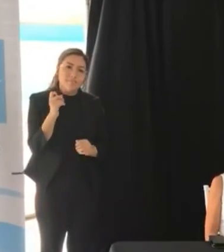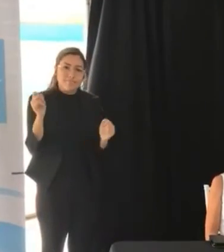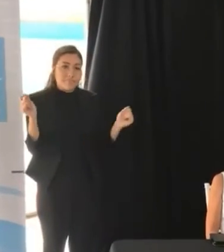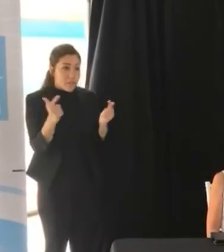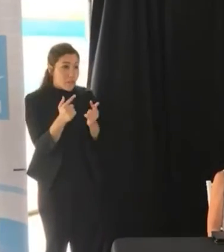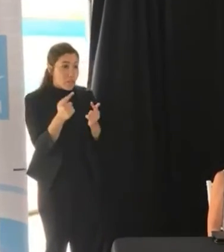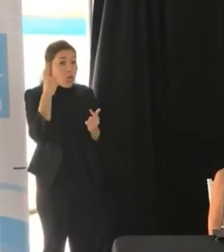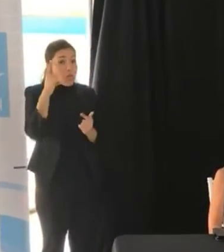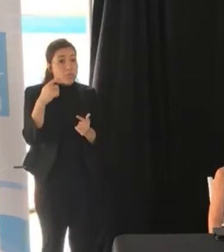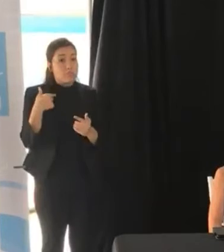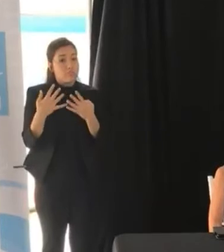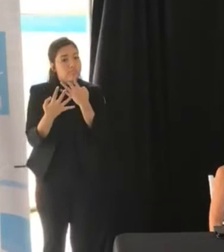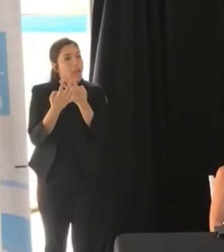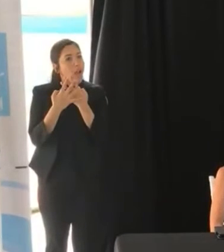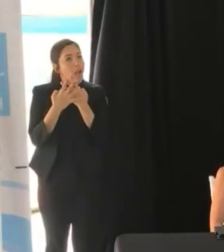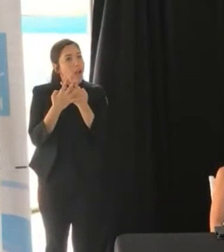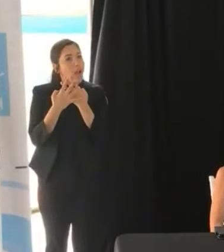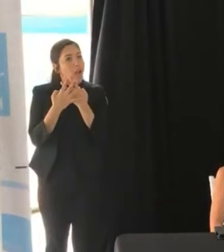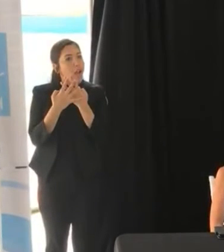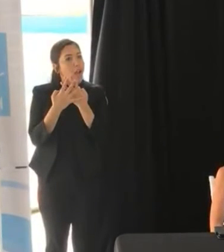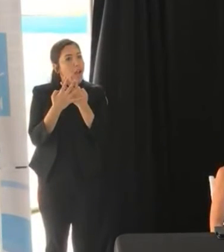esta noticia positiva.